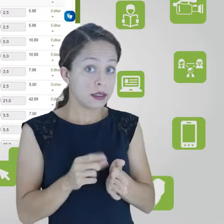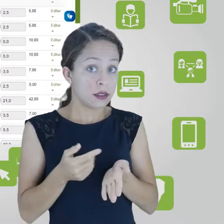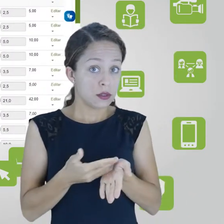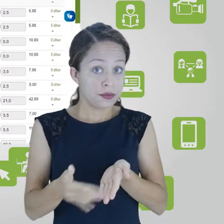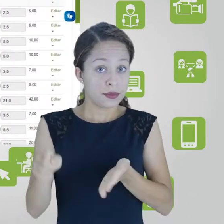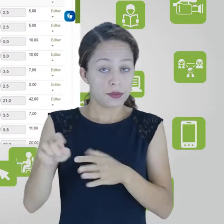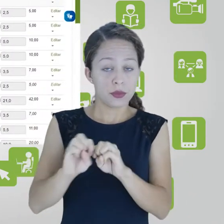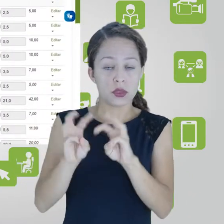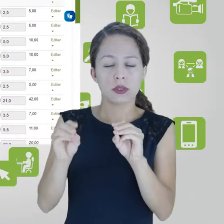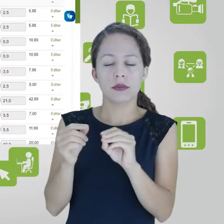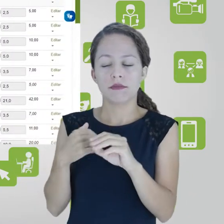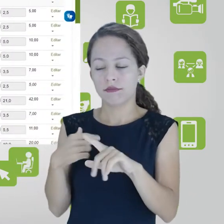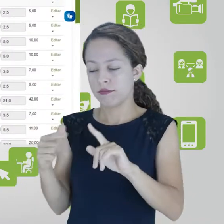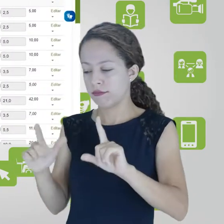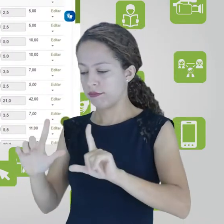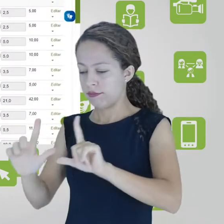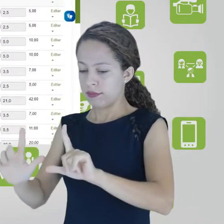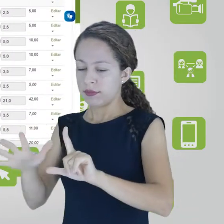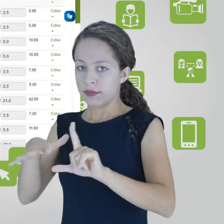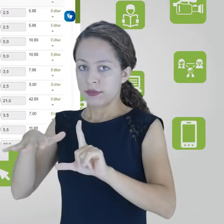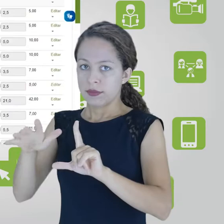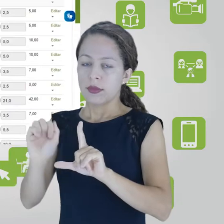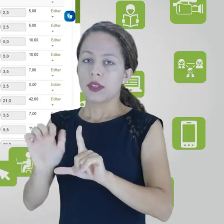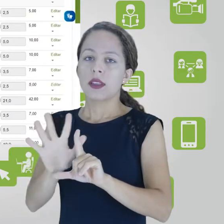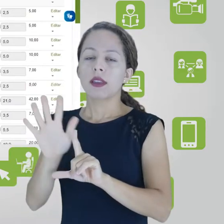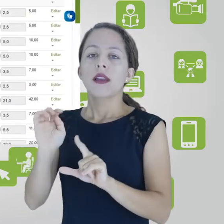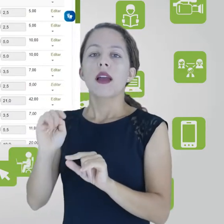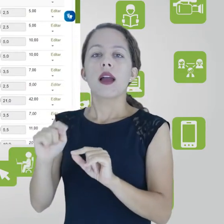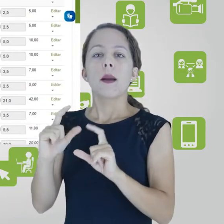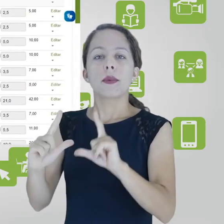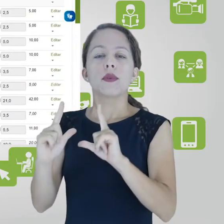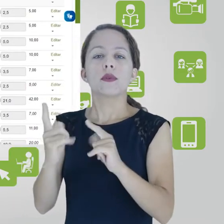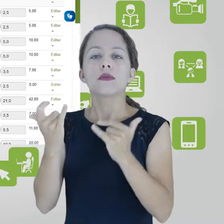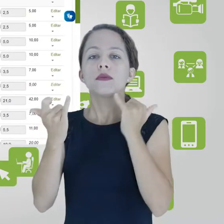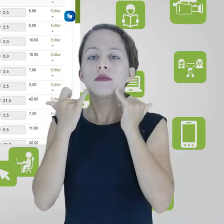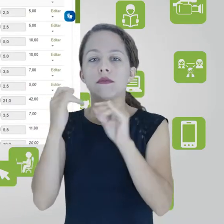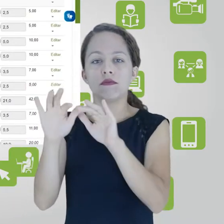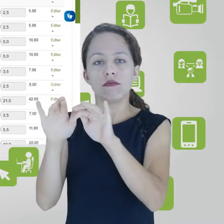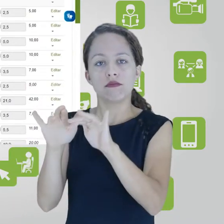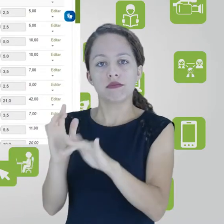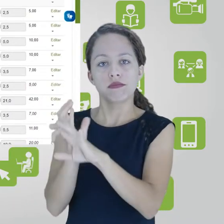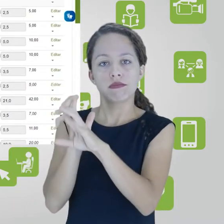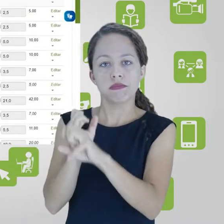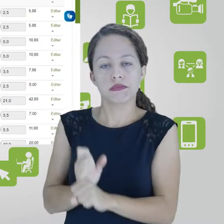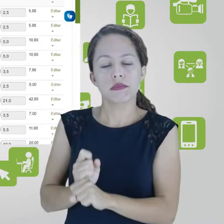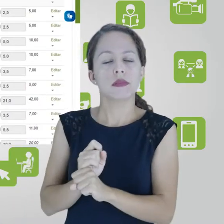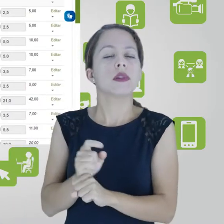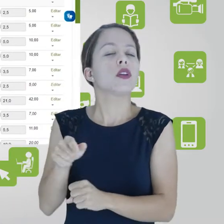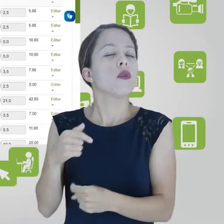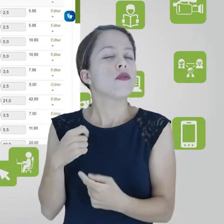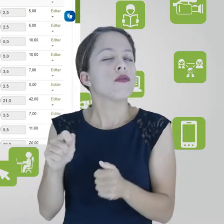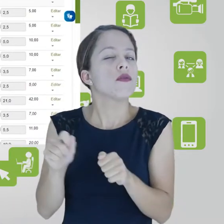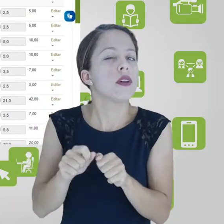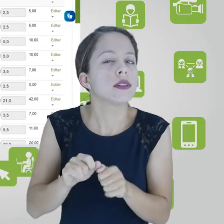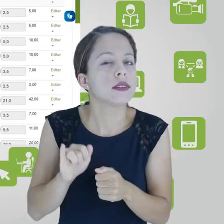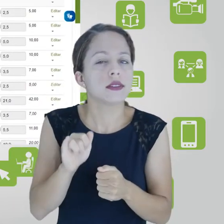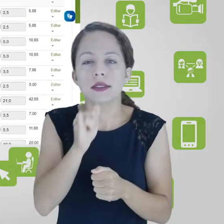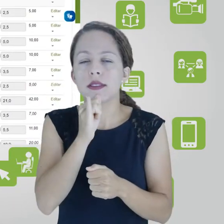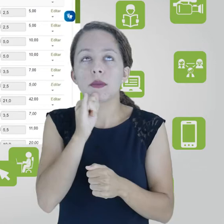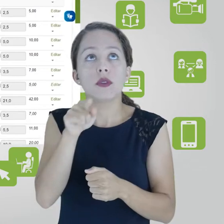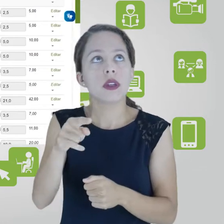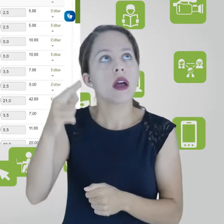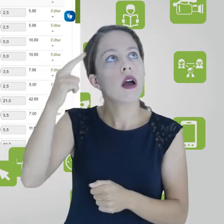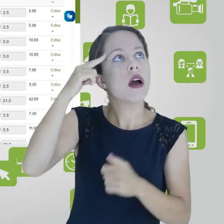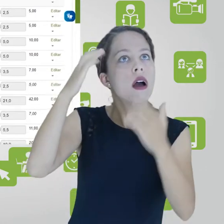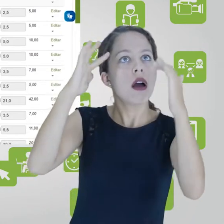Moodle, eu vou fazer aqui nesse canto, no bloco de notas, para a gente entender a lógica e aí conseguir fazer isso para qualquer outra situação,